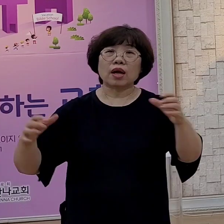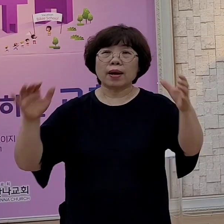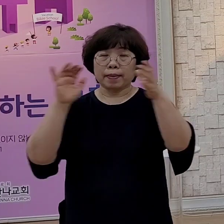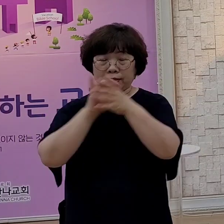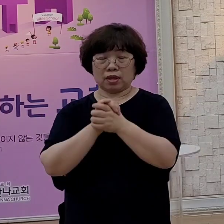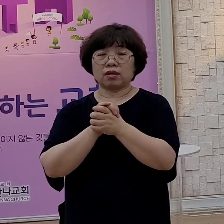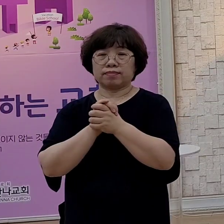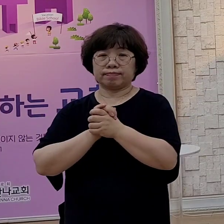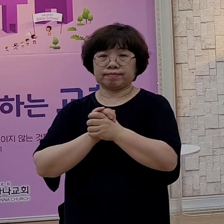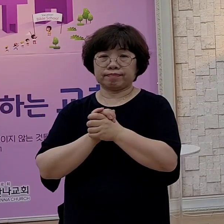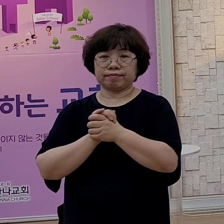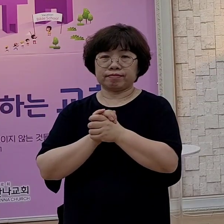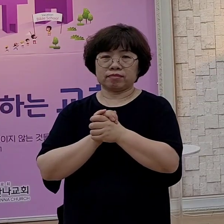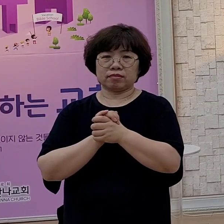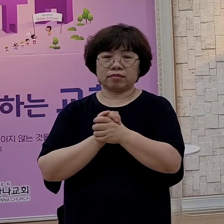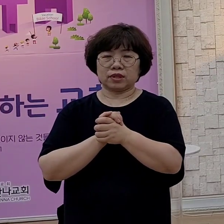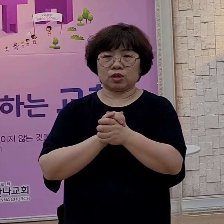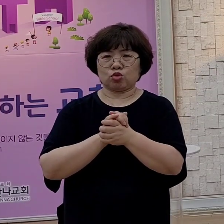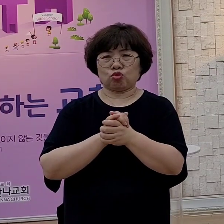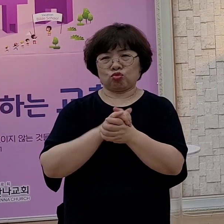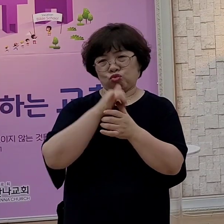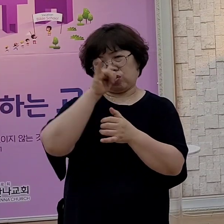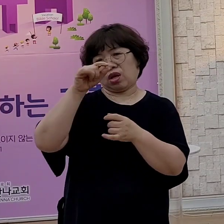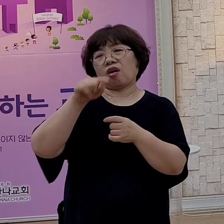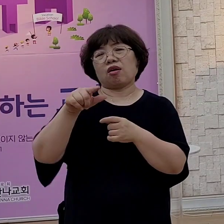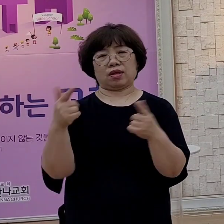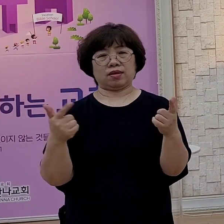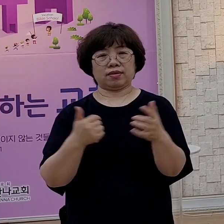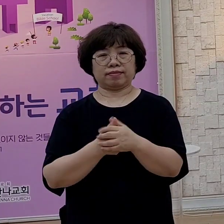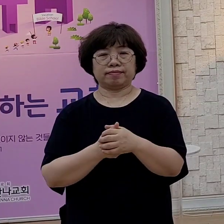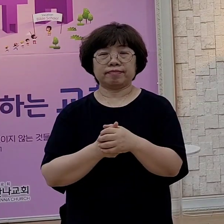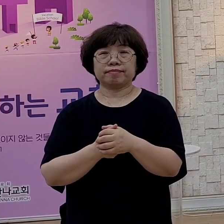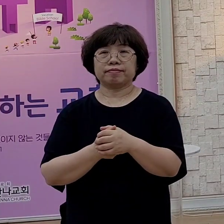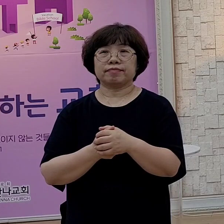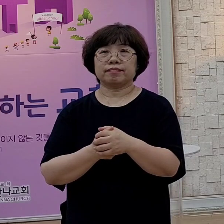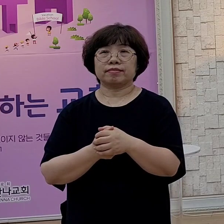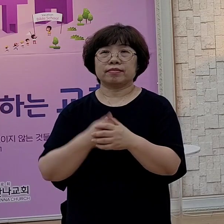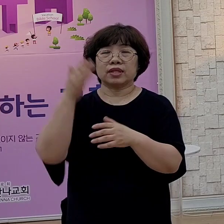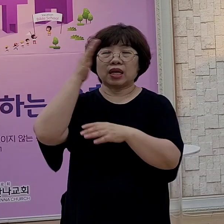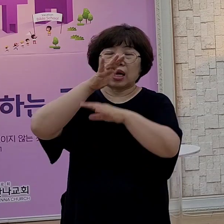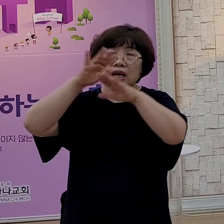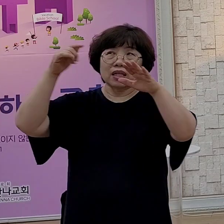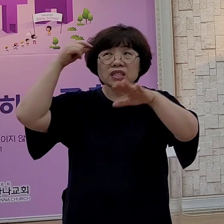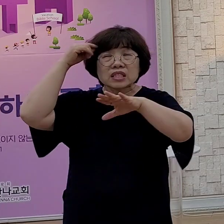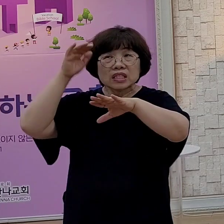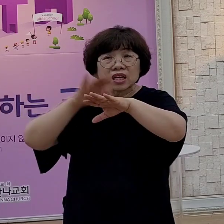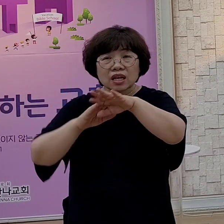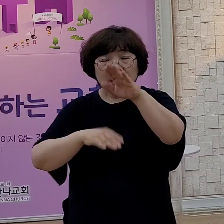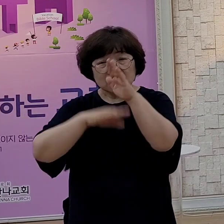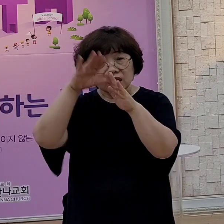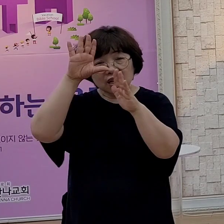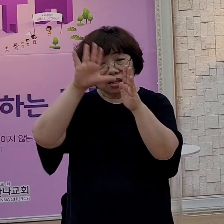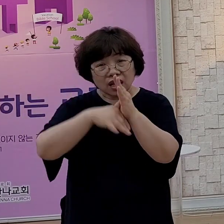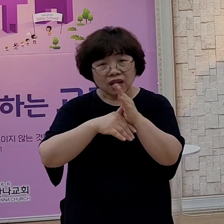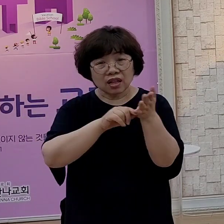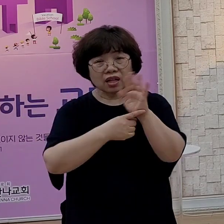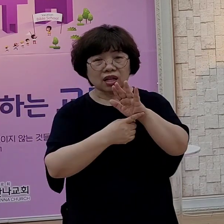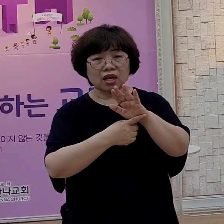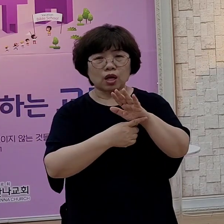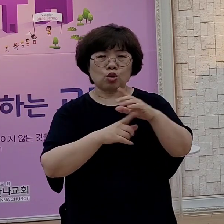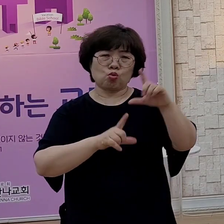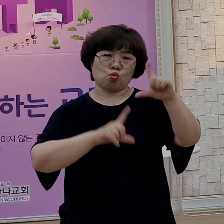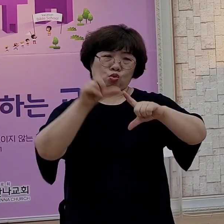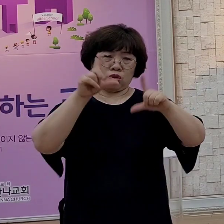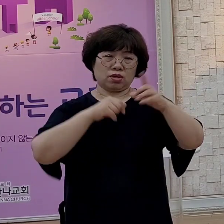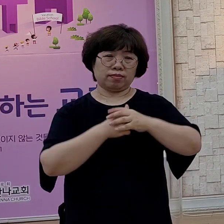아멘. 이거예요, 이거. 거창한 거 아니에요. 이런 게 하늘 지혜가 가득한 그런 공동체다라는